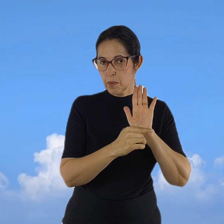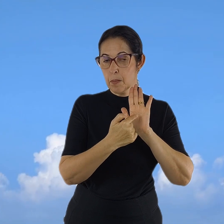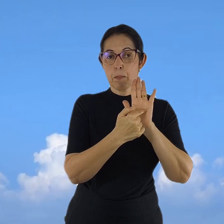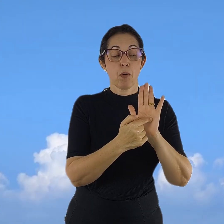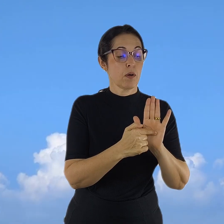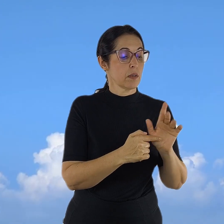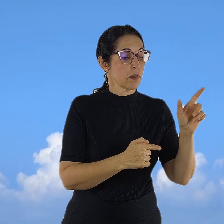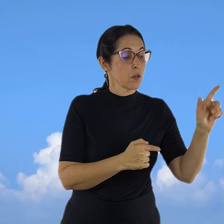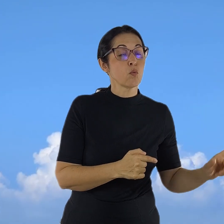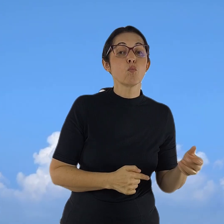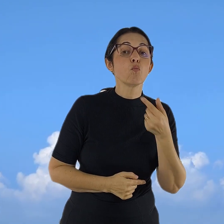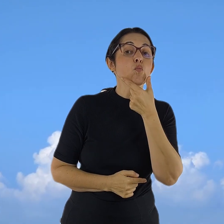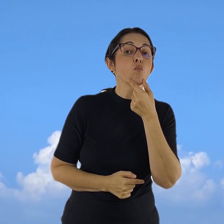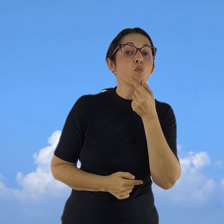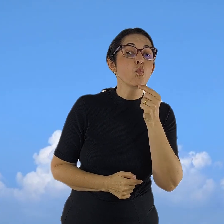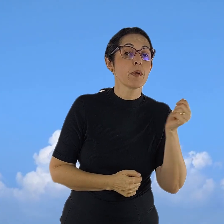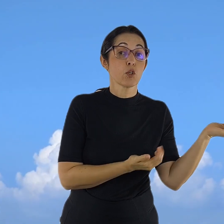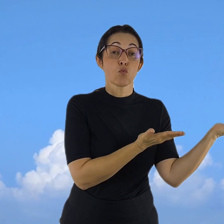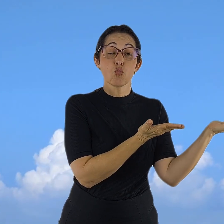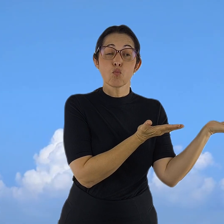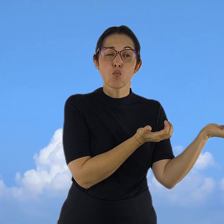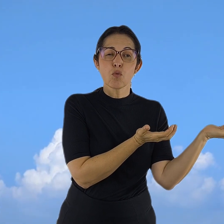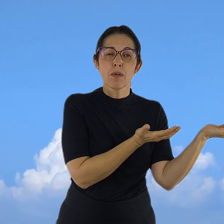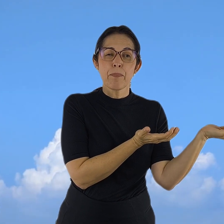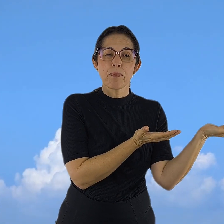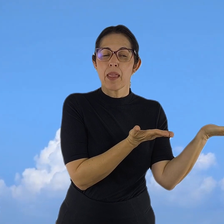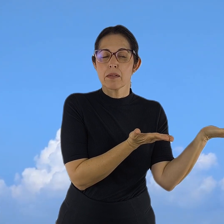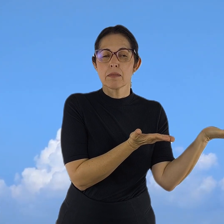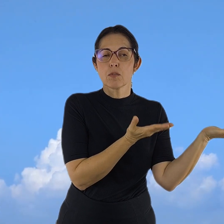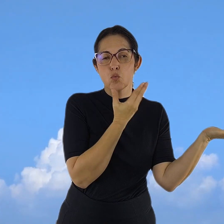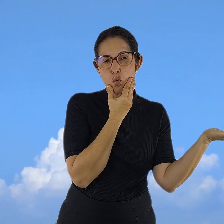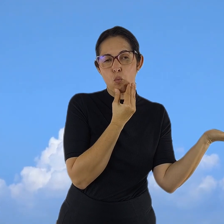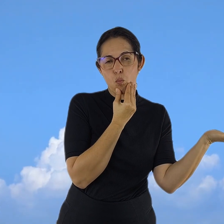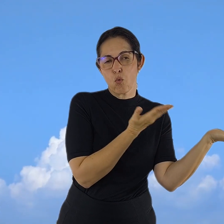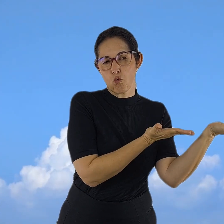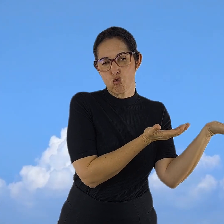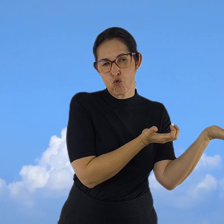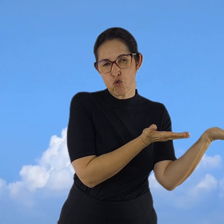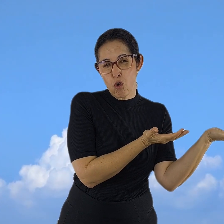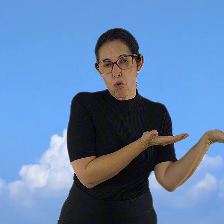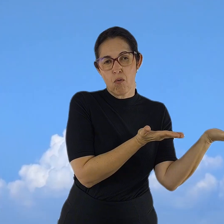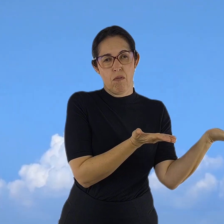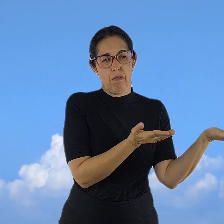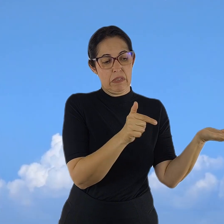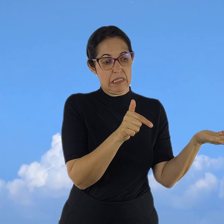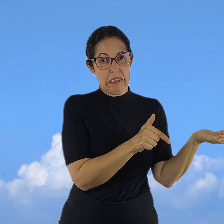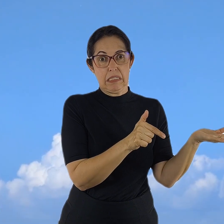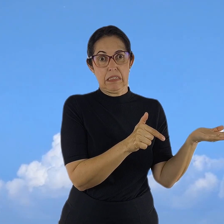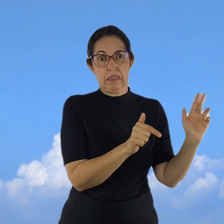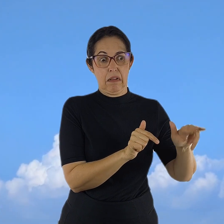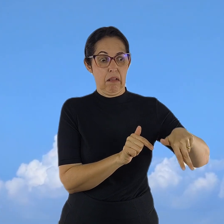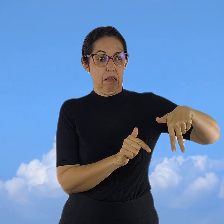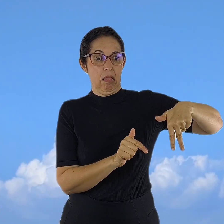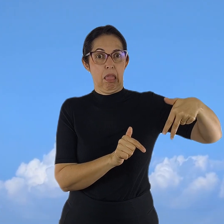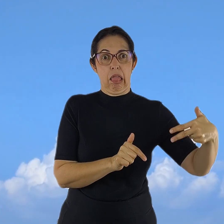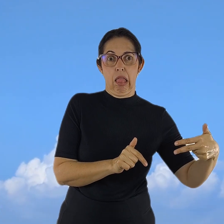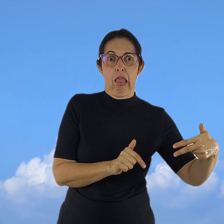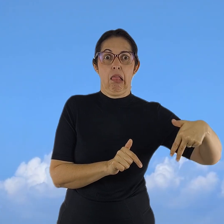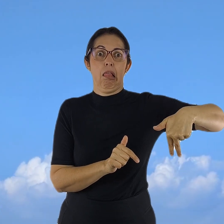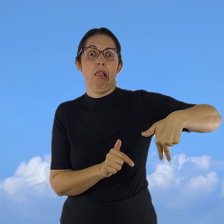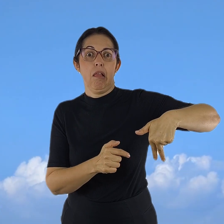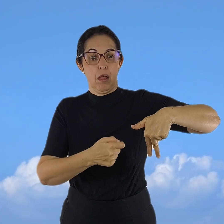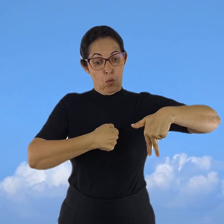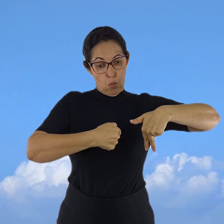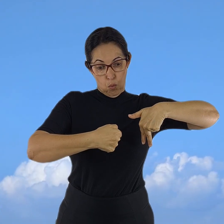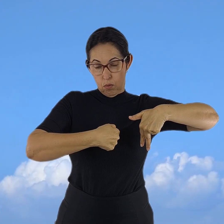jovem que tinha um comportamento violento, inconstante, um jovem que tinha um temperamento que ele não